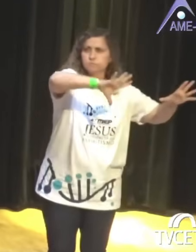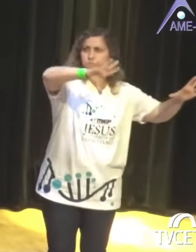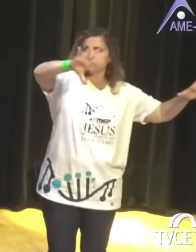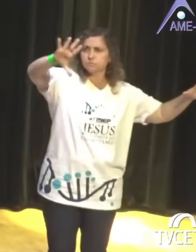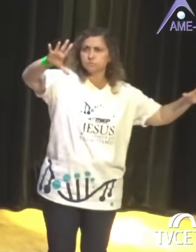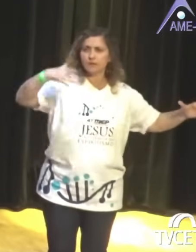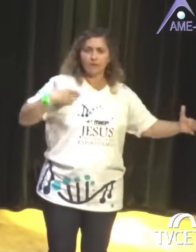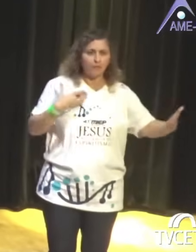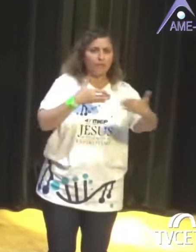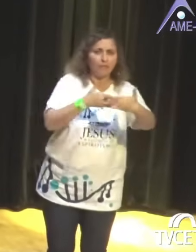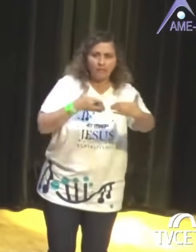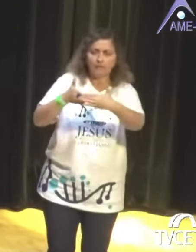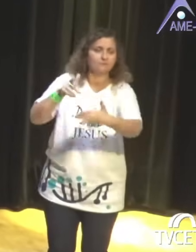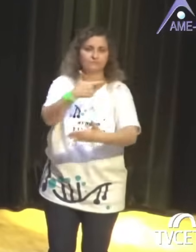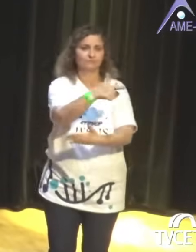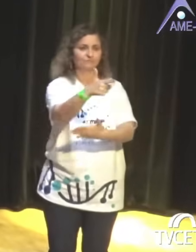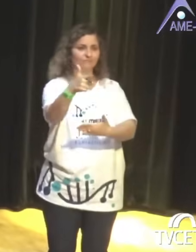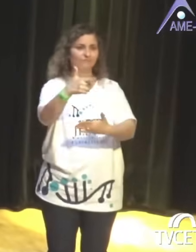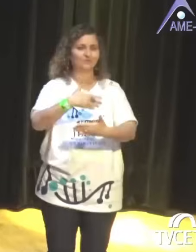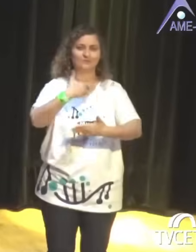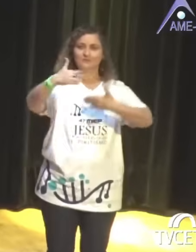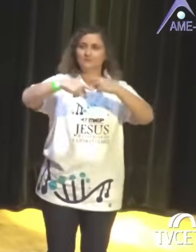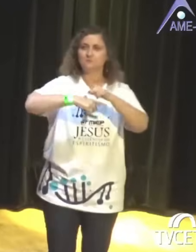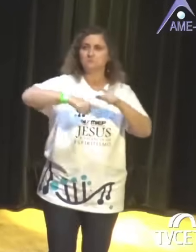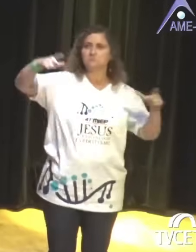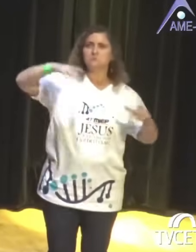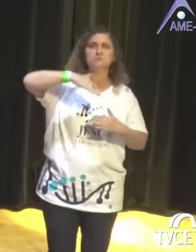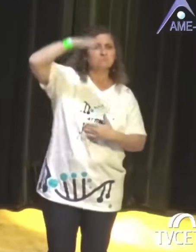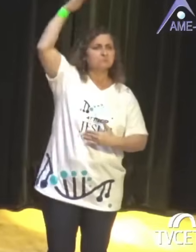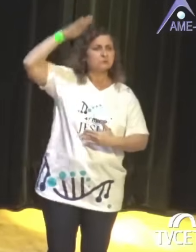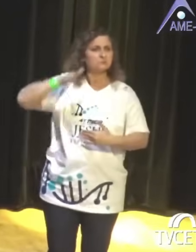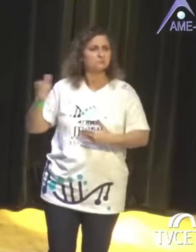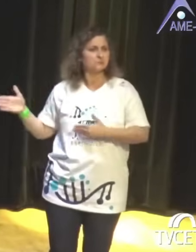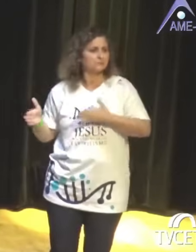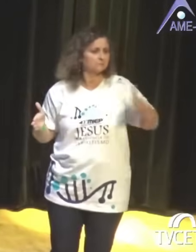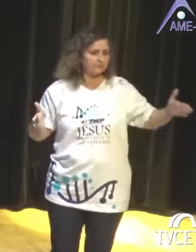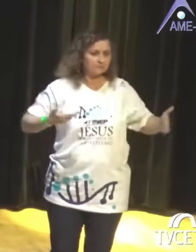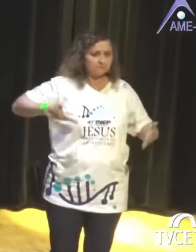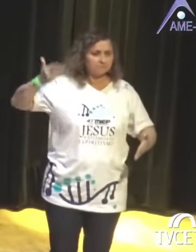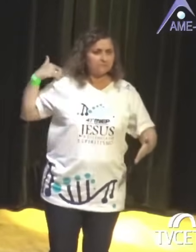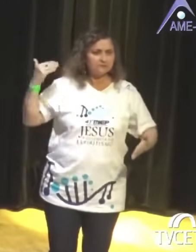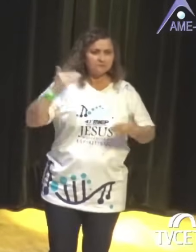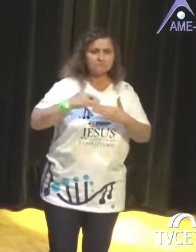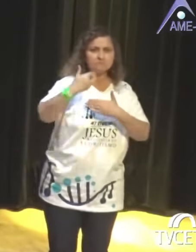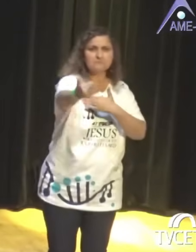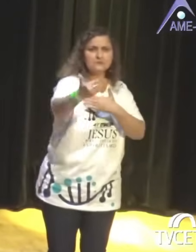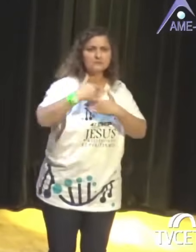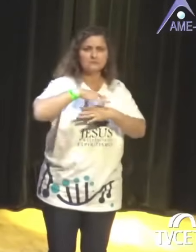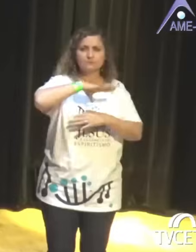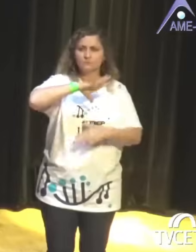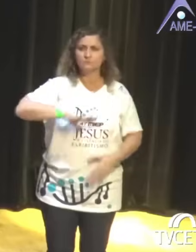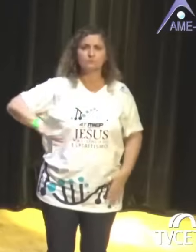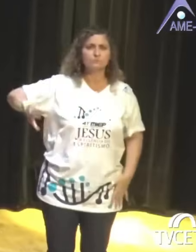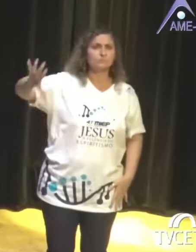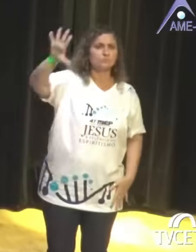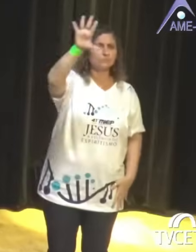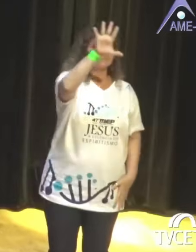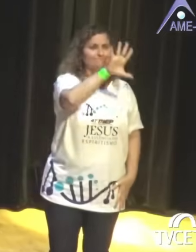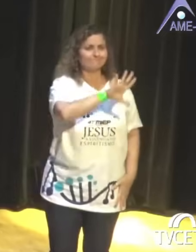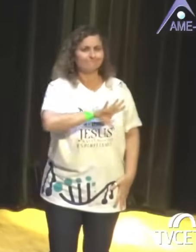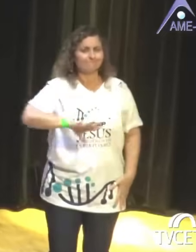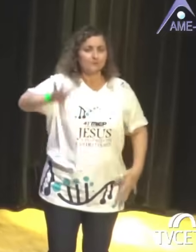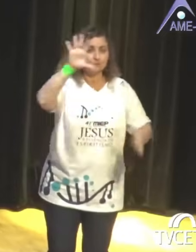ilimitados para cima para baixo pros lados para trás para frente os espaços